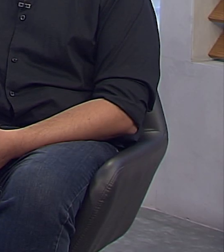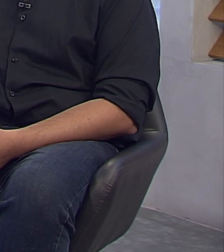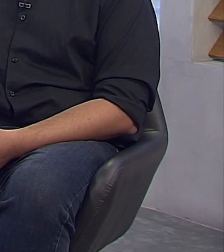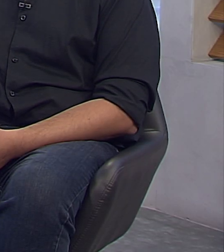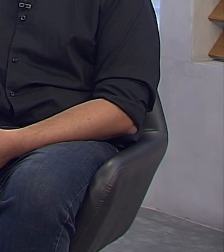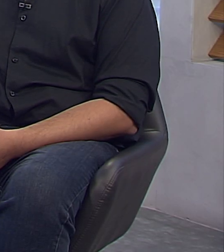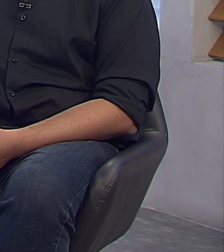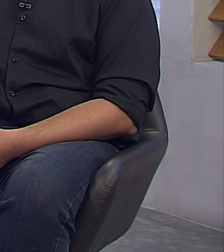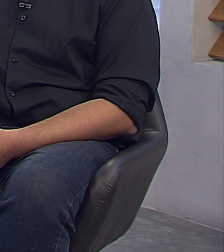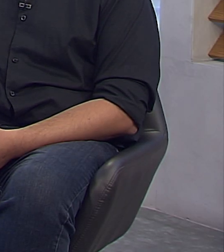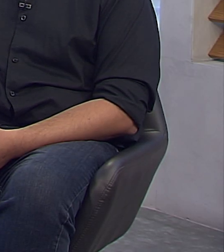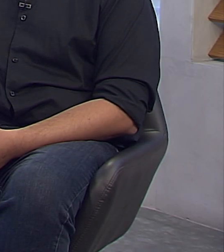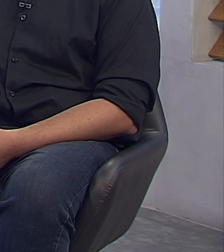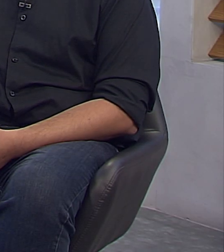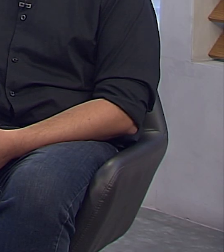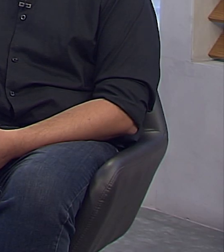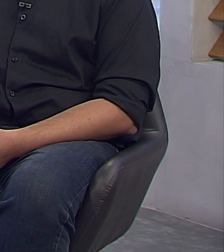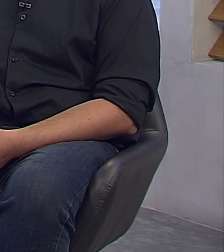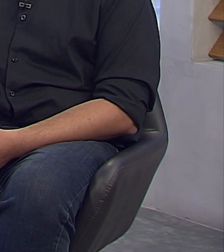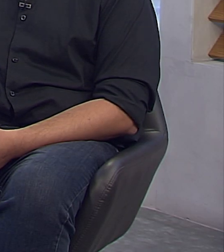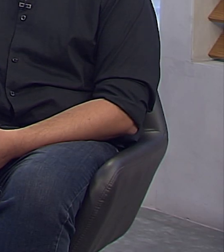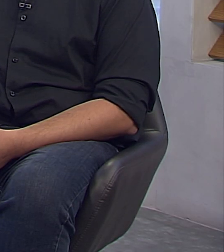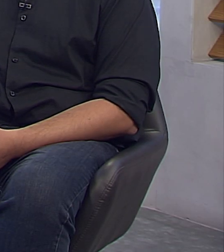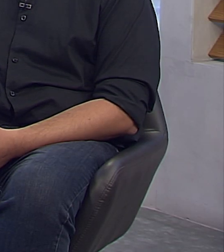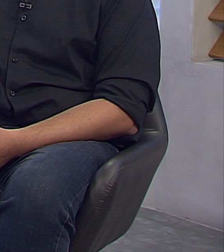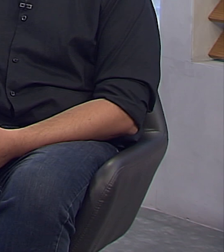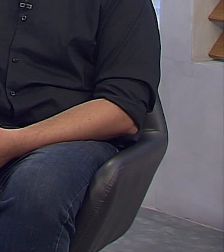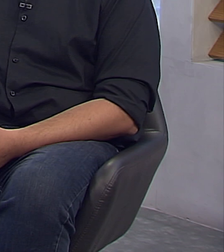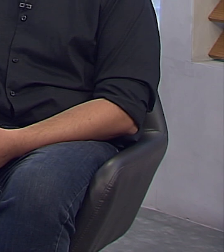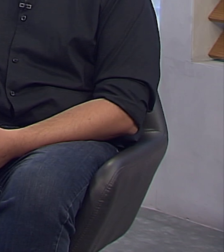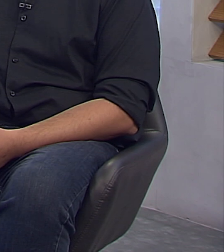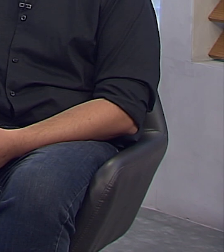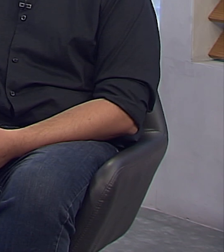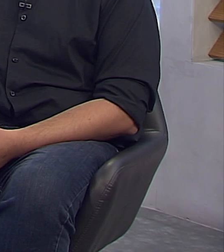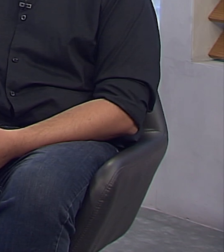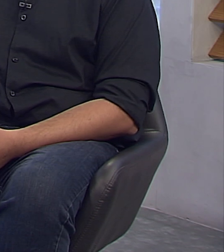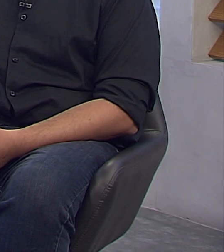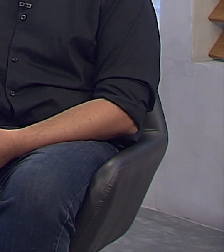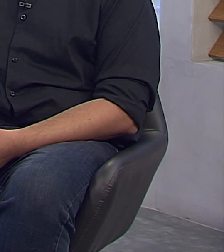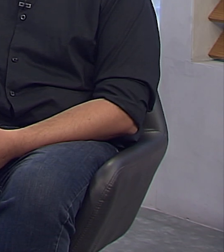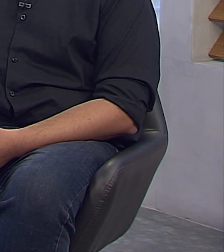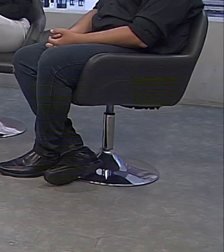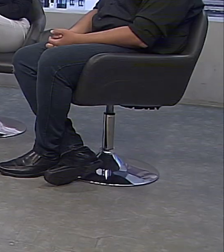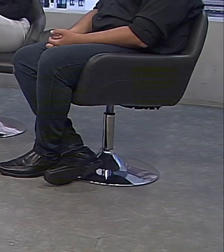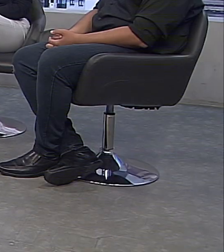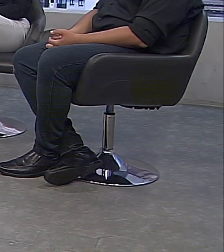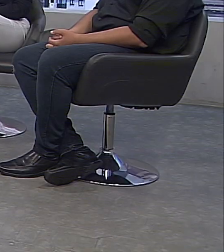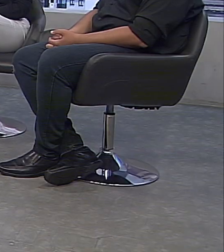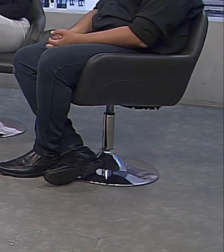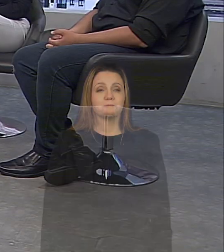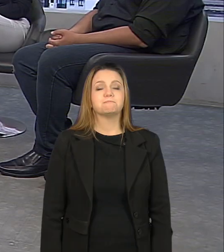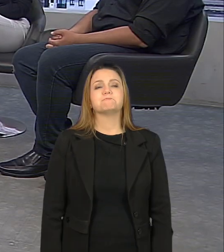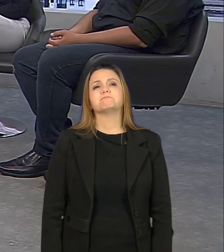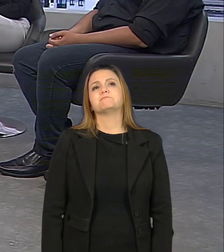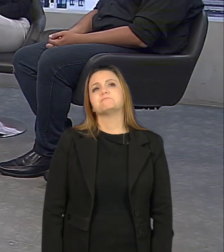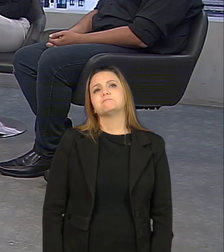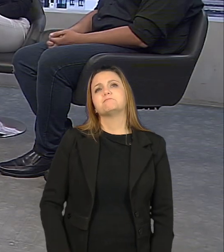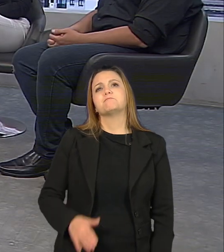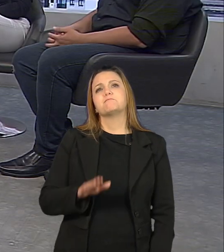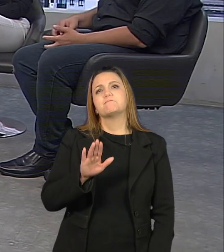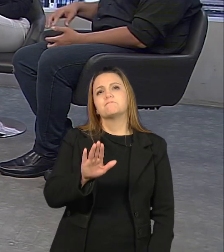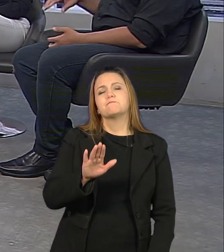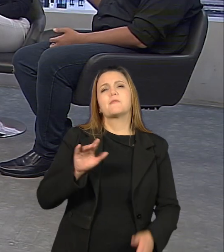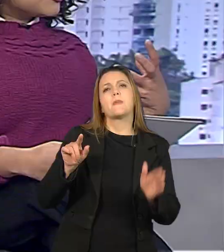Na escola, eu aprendi o português. Então, na verdade, foi diferente, foi o inverso comigo. E qual